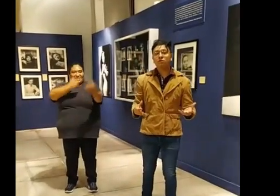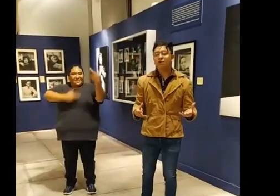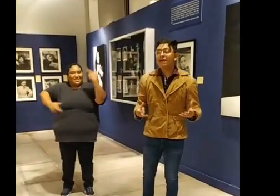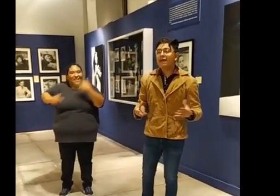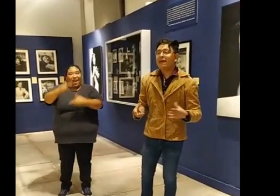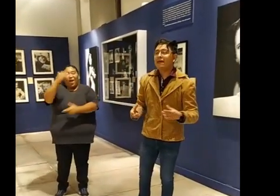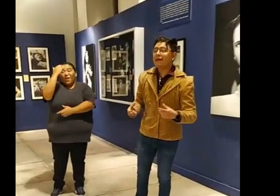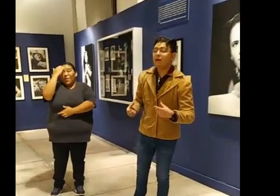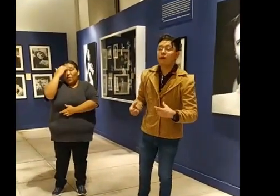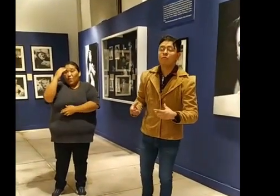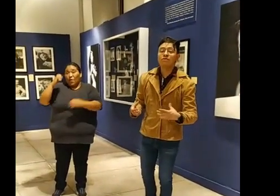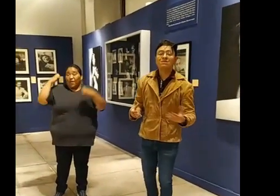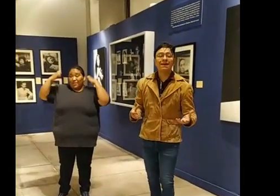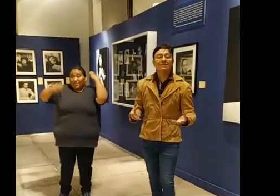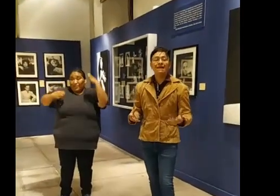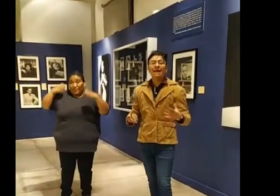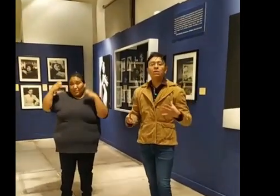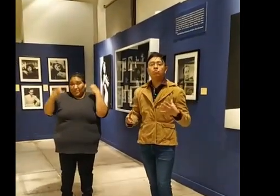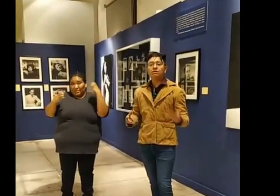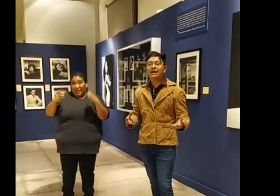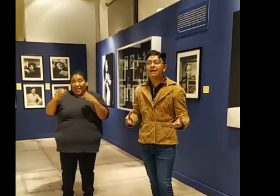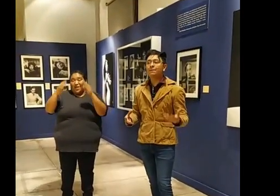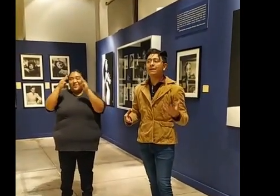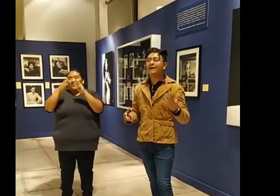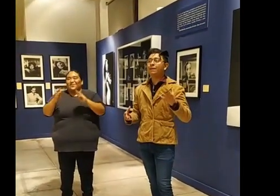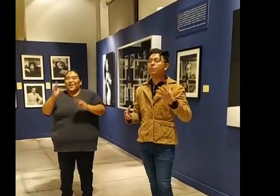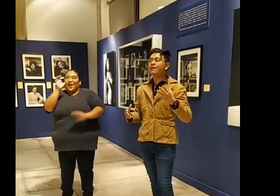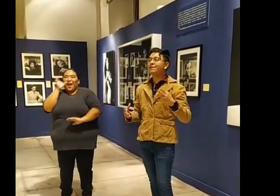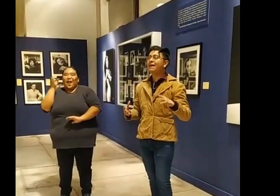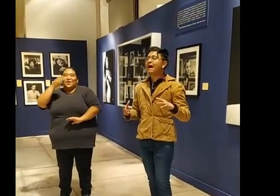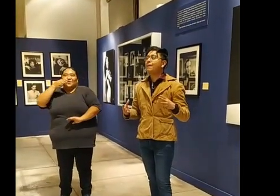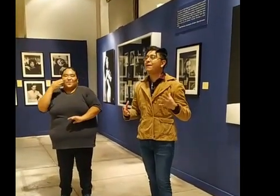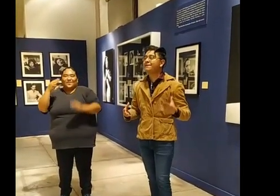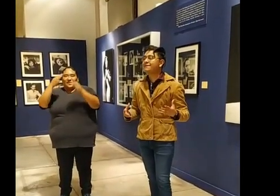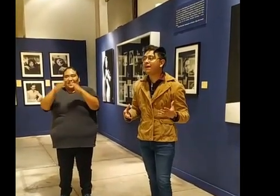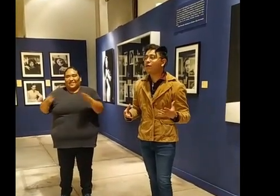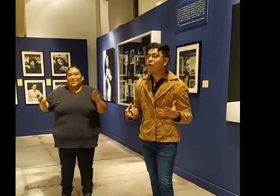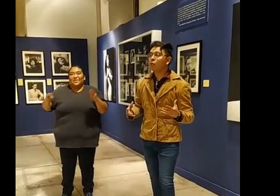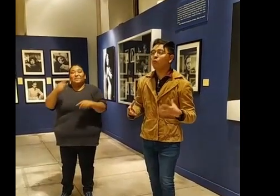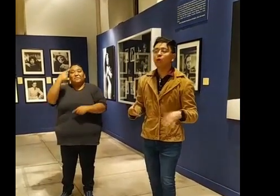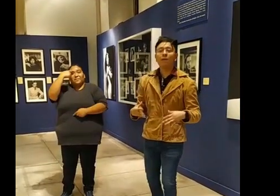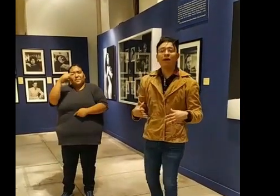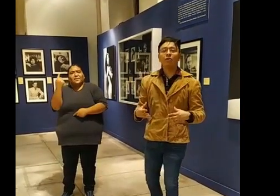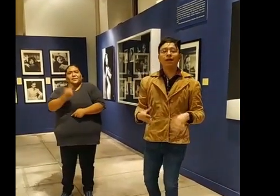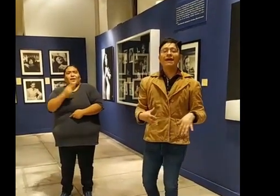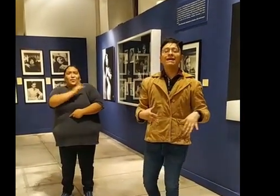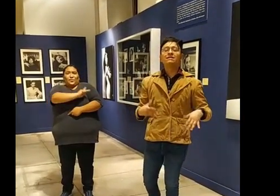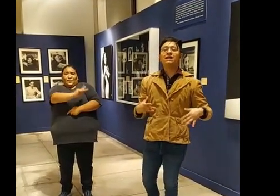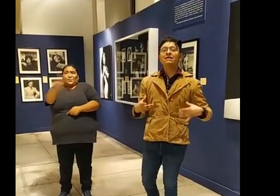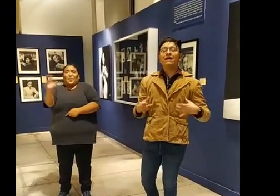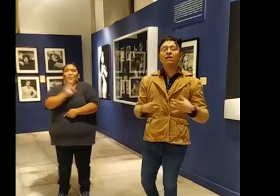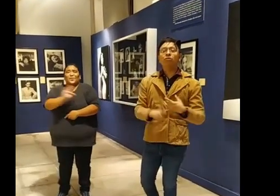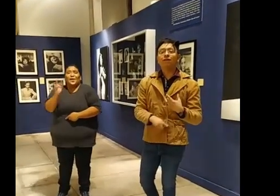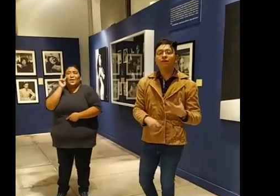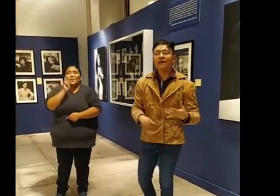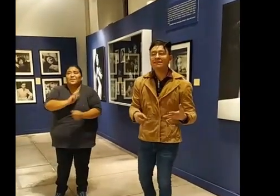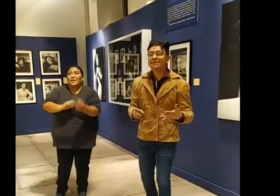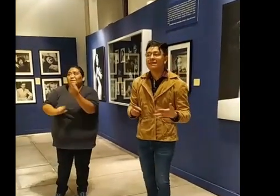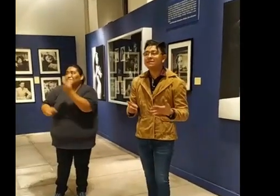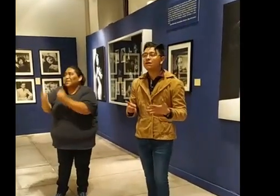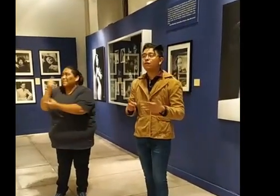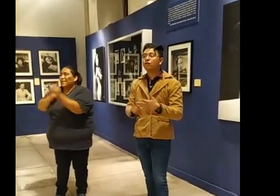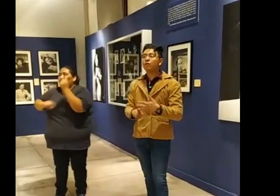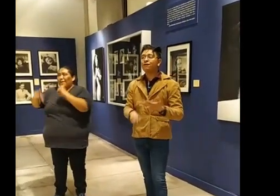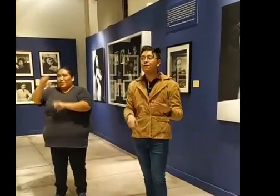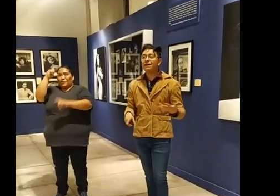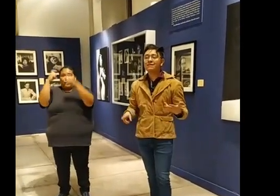exposición Musibais, el musical, para que puedan apreciar un poco mejor estas litografías,